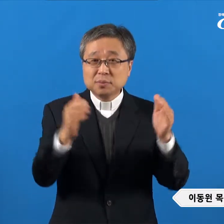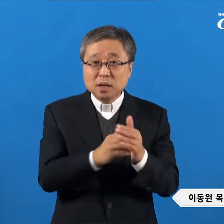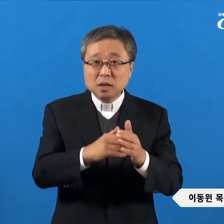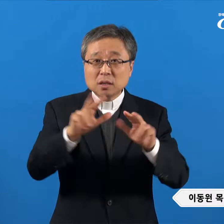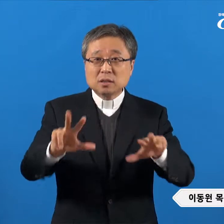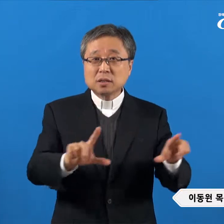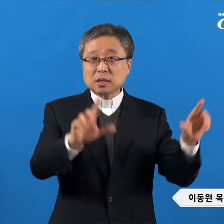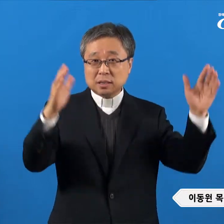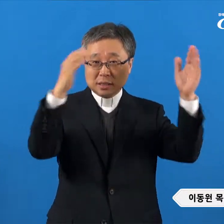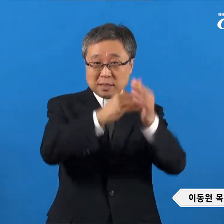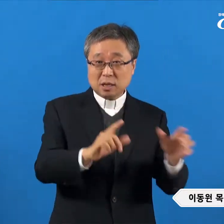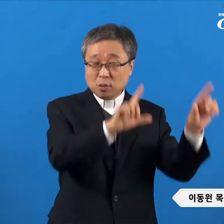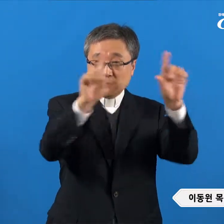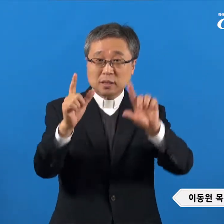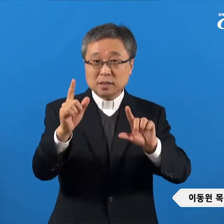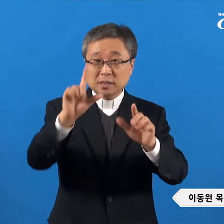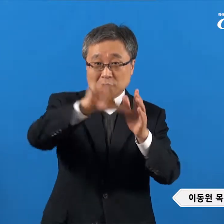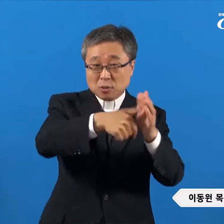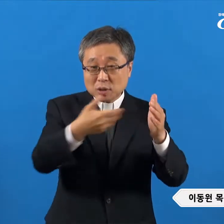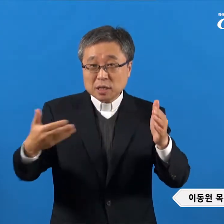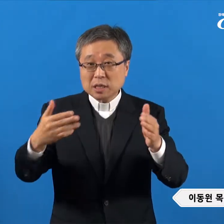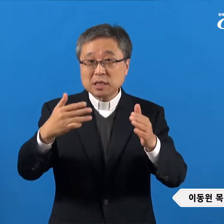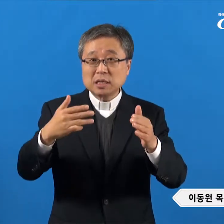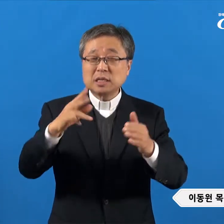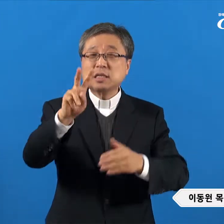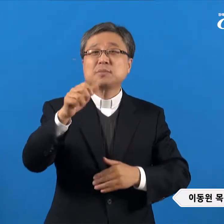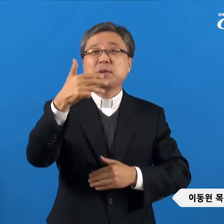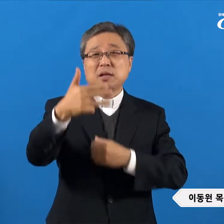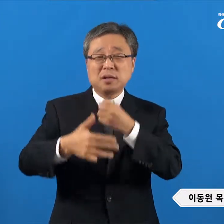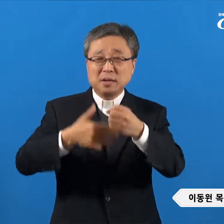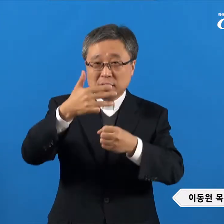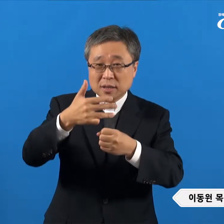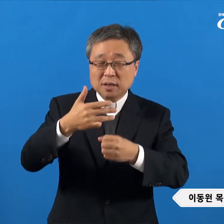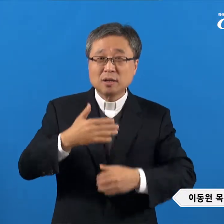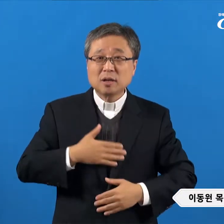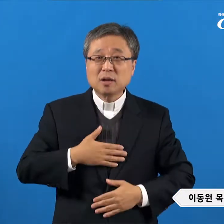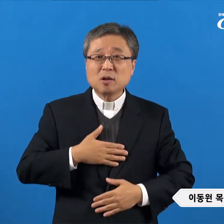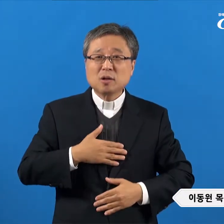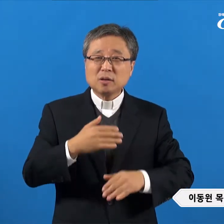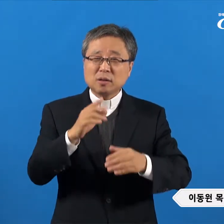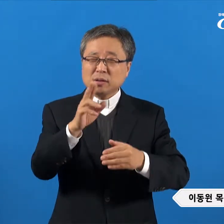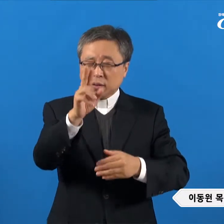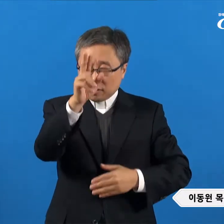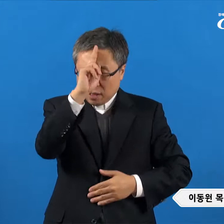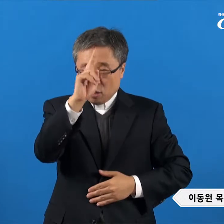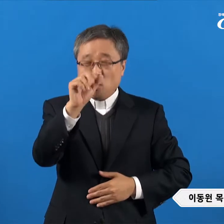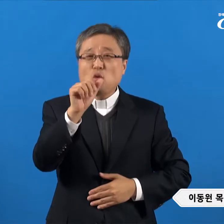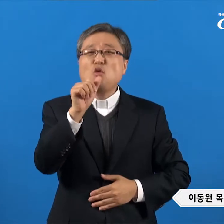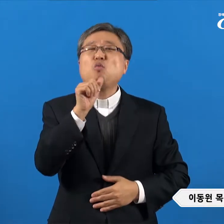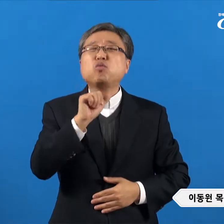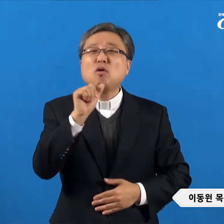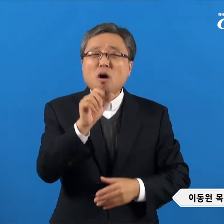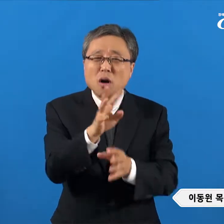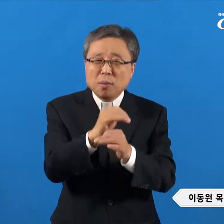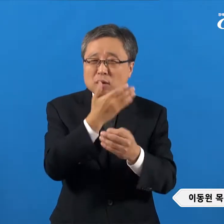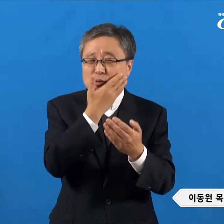세월 28년, 그러나 이제 남은 시간은 꼭 5분이었습니다. 얼마나 소중하고